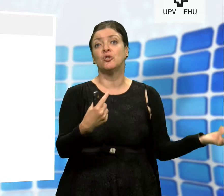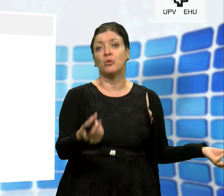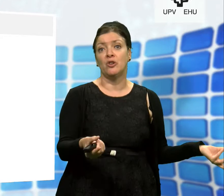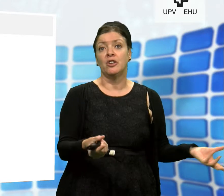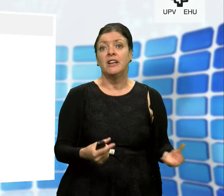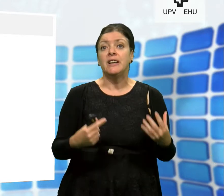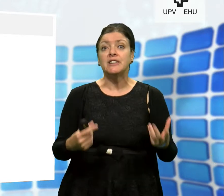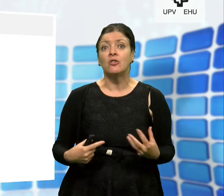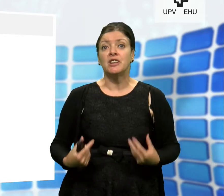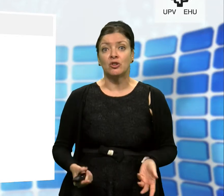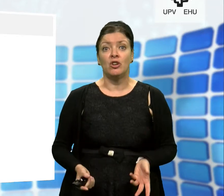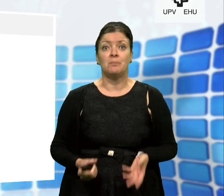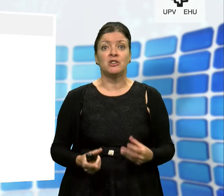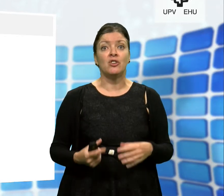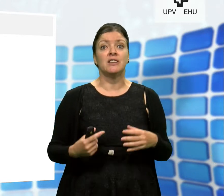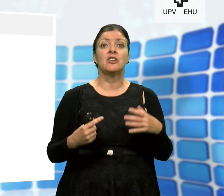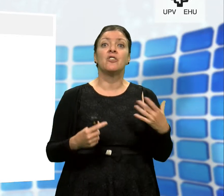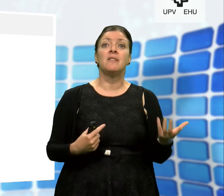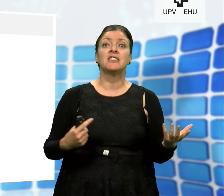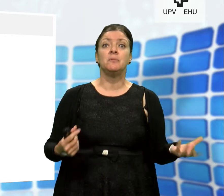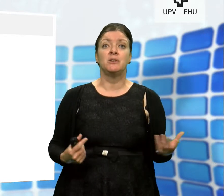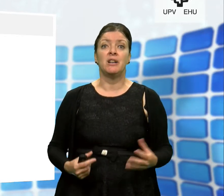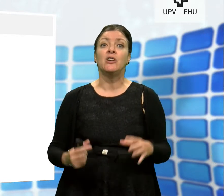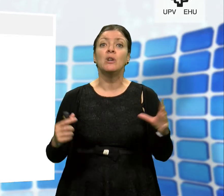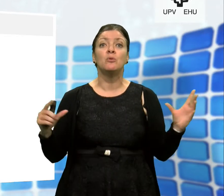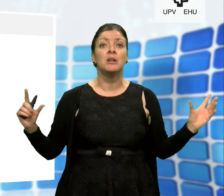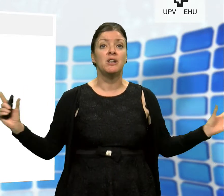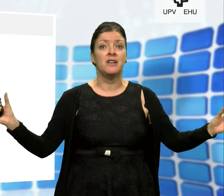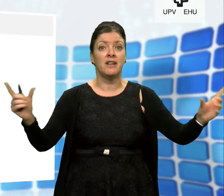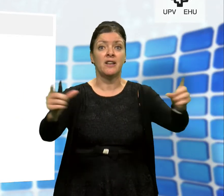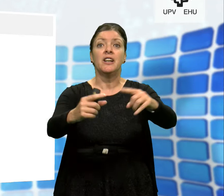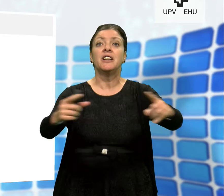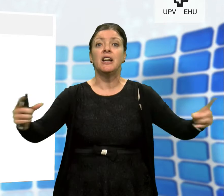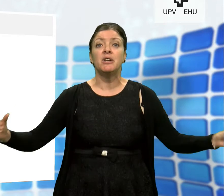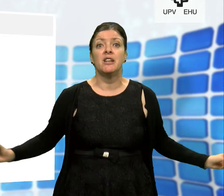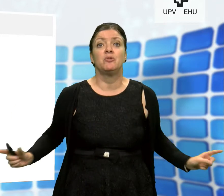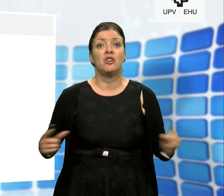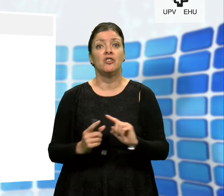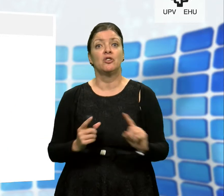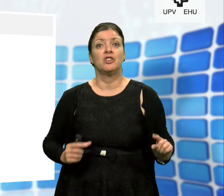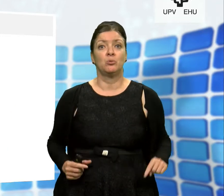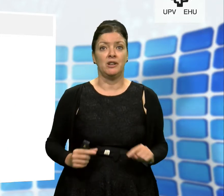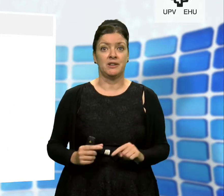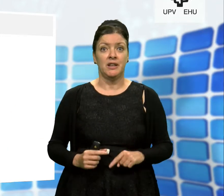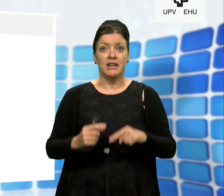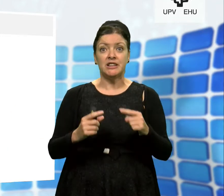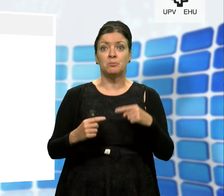construido. En ese contexto, la persona se concibe a sí misma en una multiplicidad dinámica de posiciones contextuales. Esas